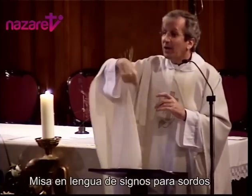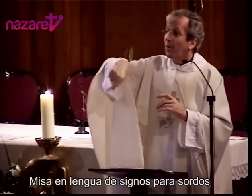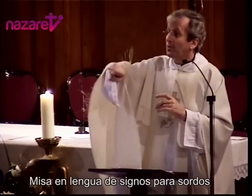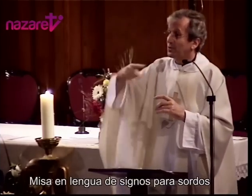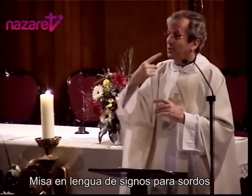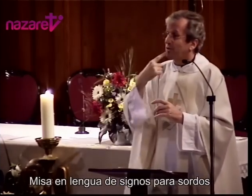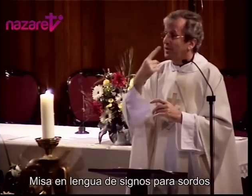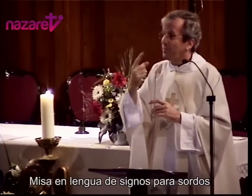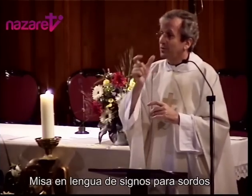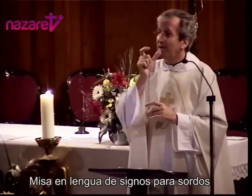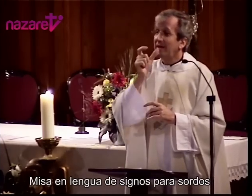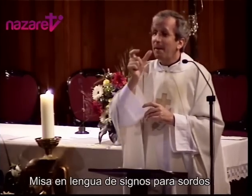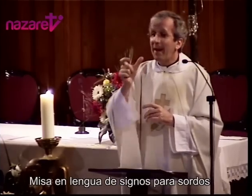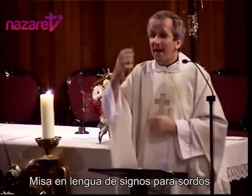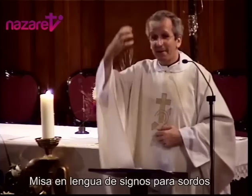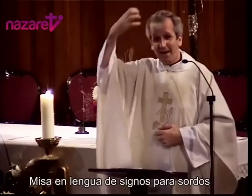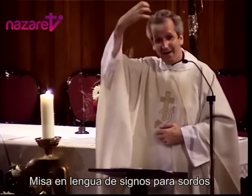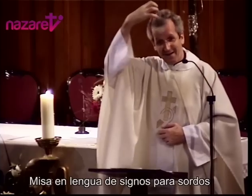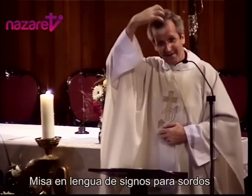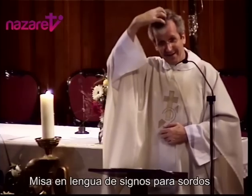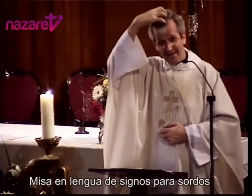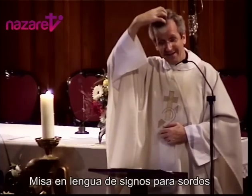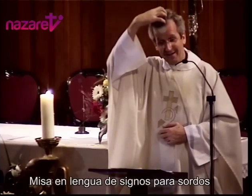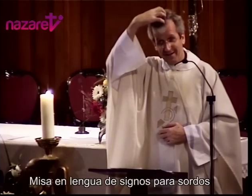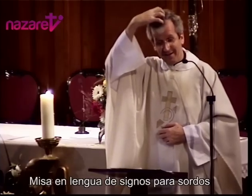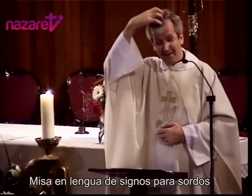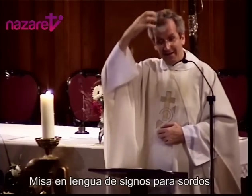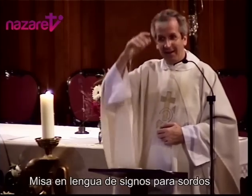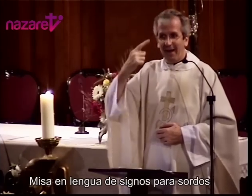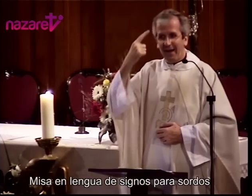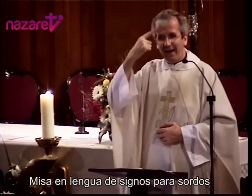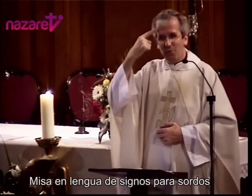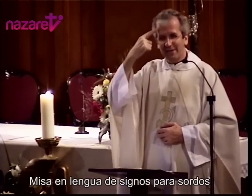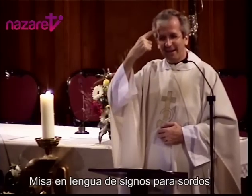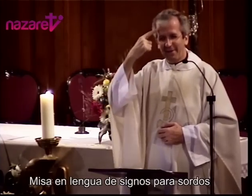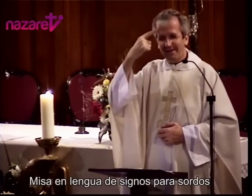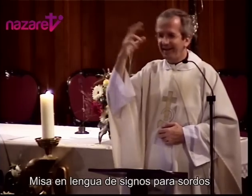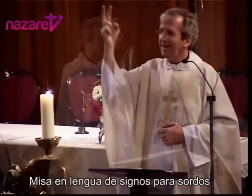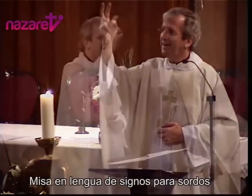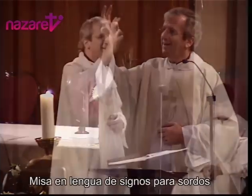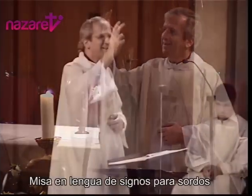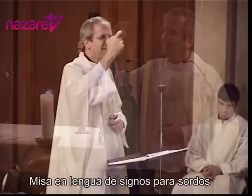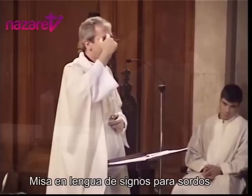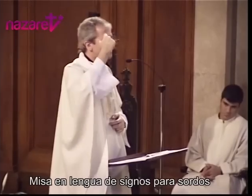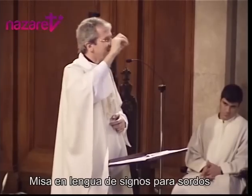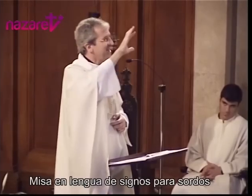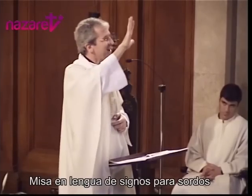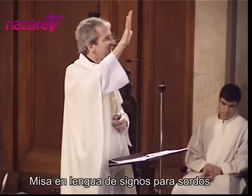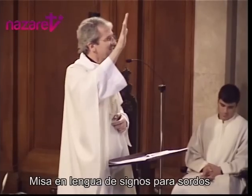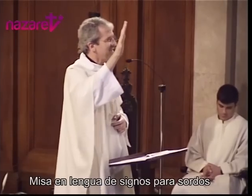cuando nosotros decimos la palabra rey, en nuestra mente nos viene la idea